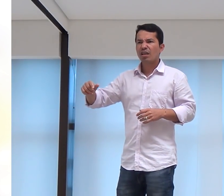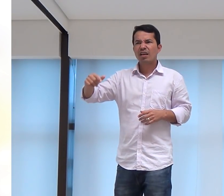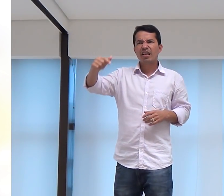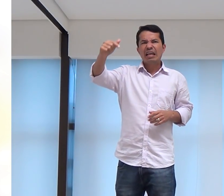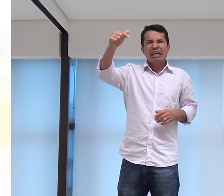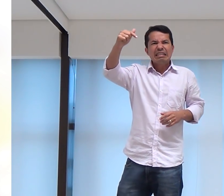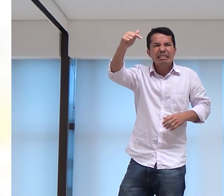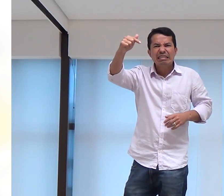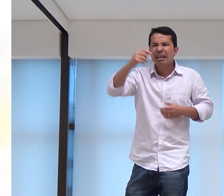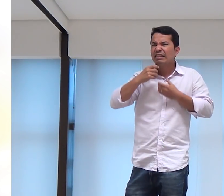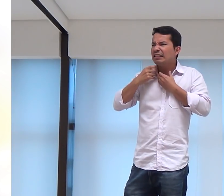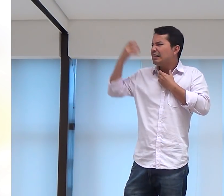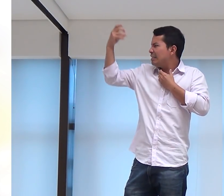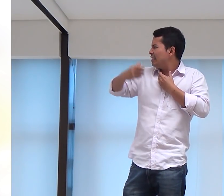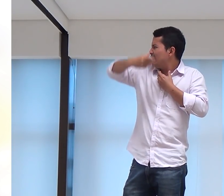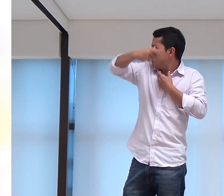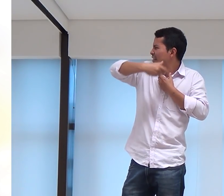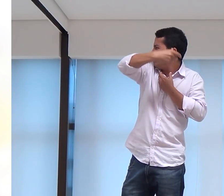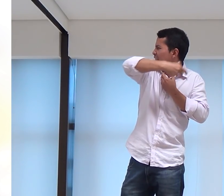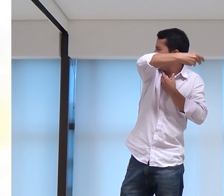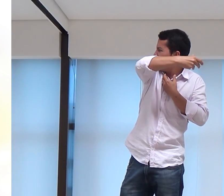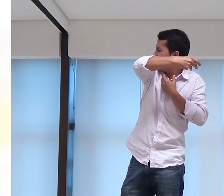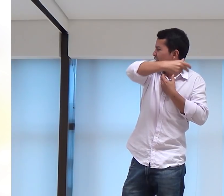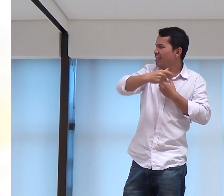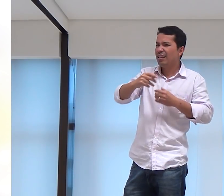nós vemos ali as 7 cabeças.